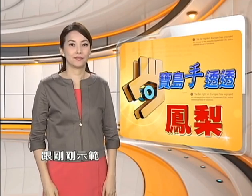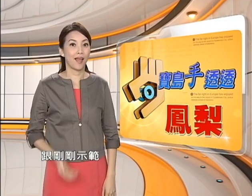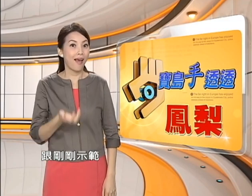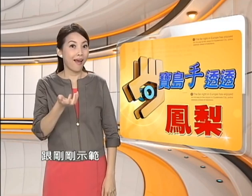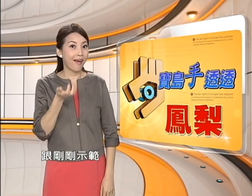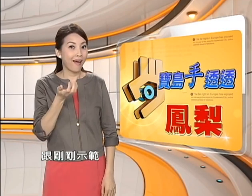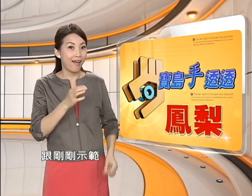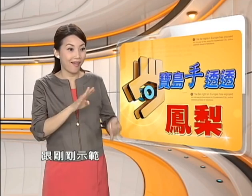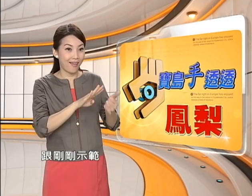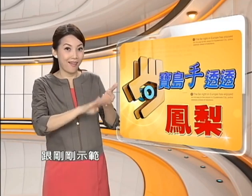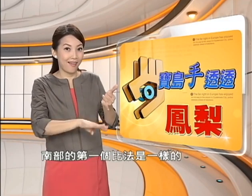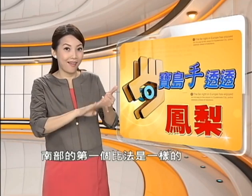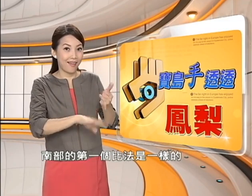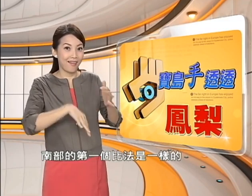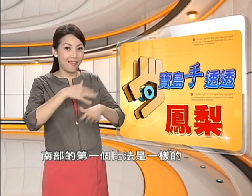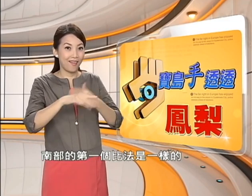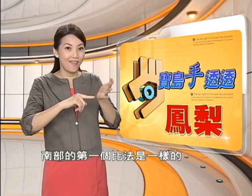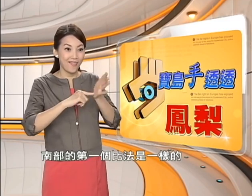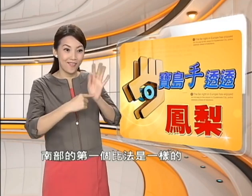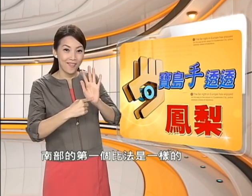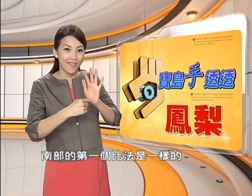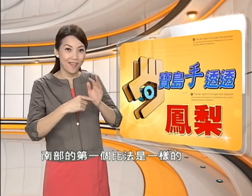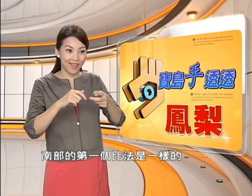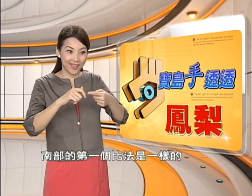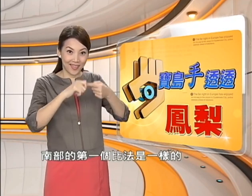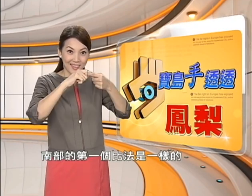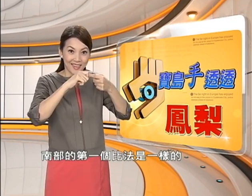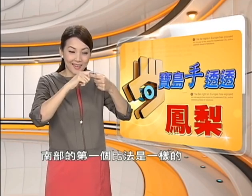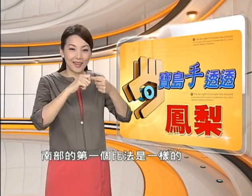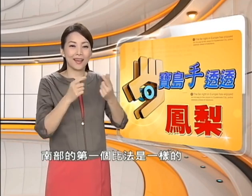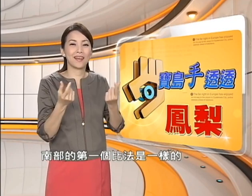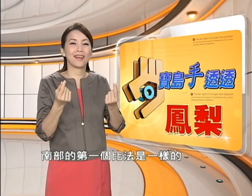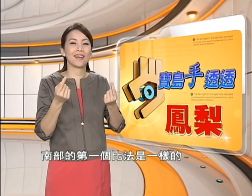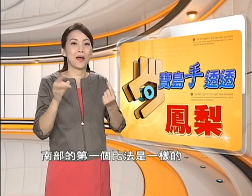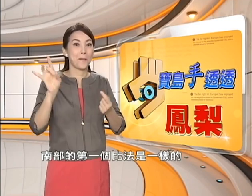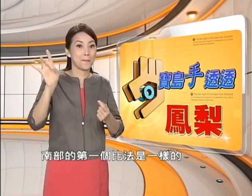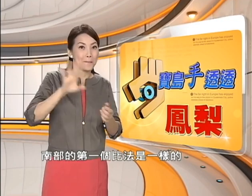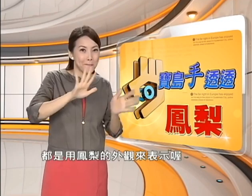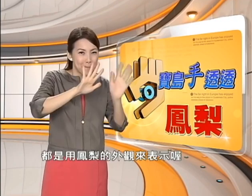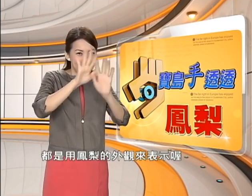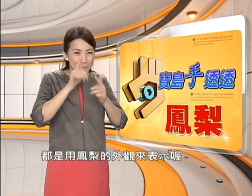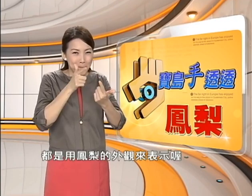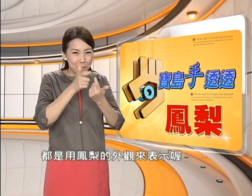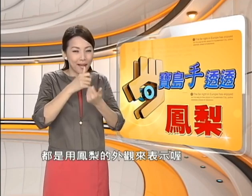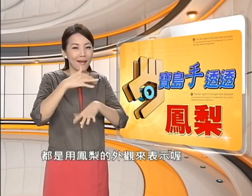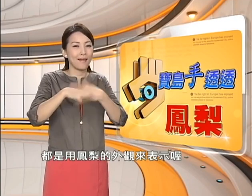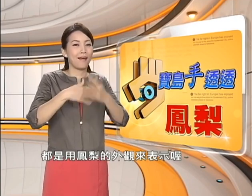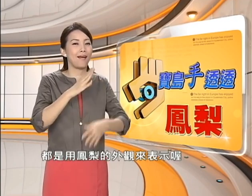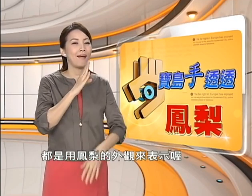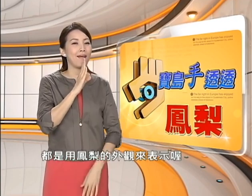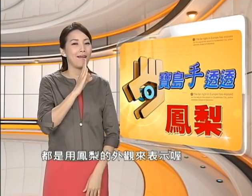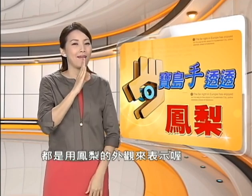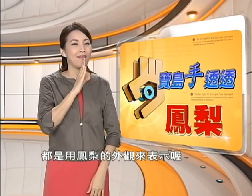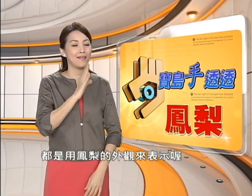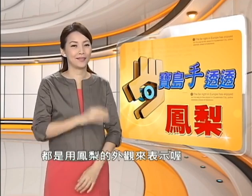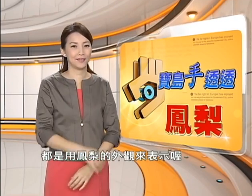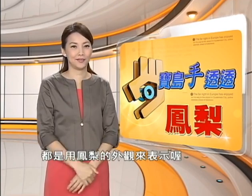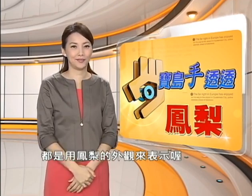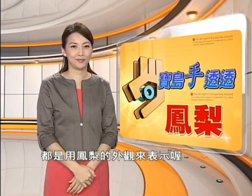刚刚示范南部的第一个笔法是一样的，都是用凤梨的外观来表示哦。